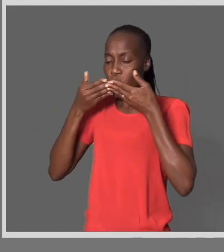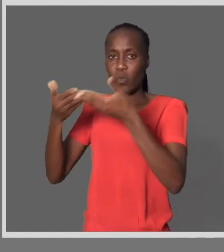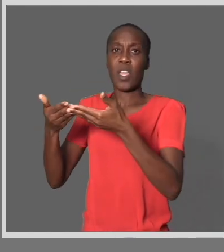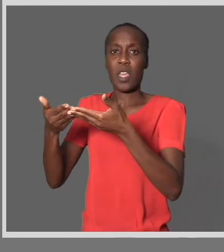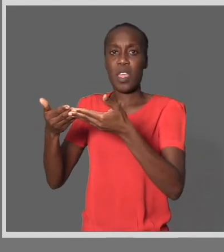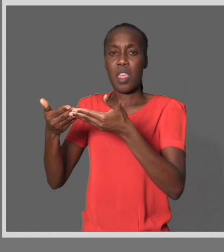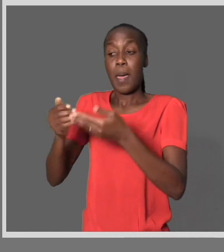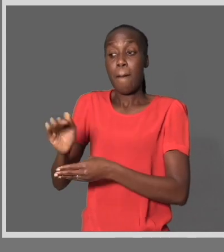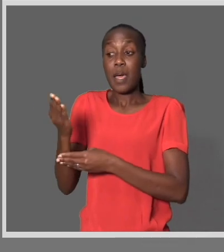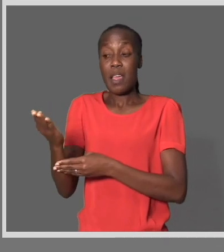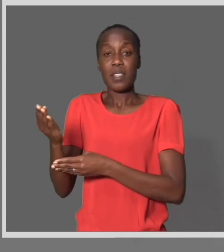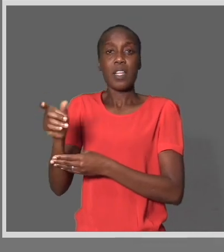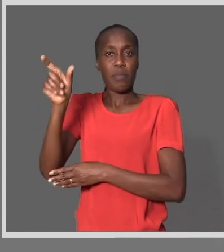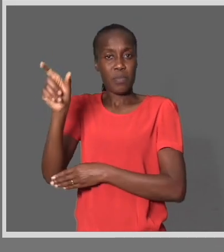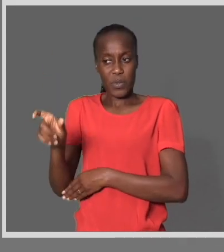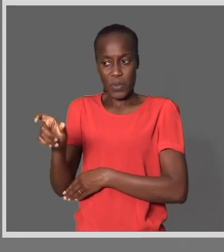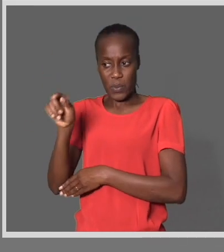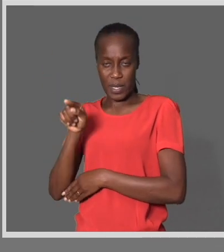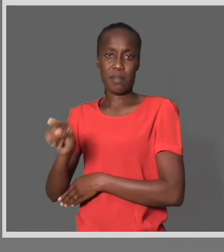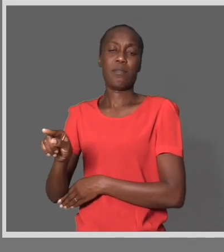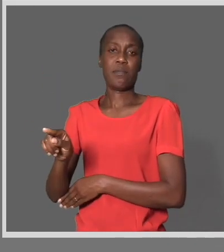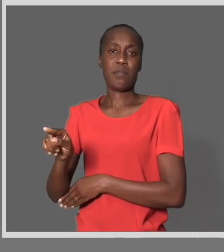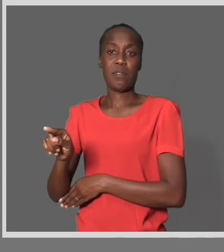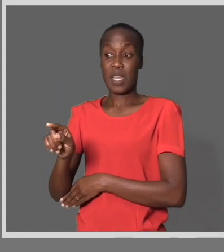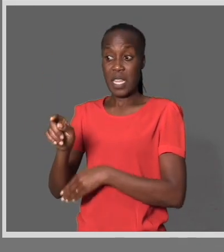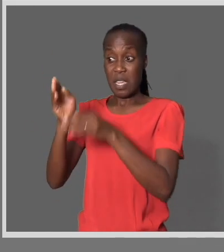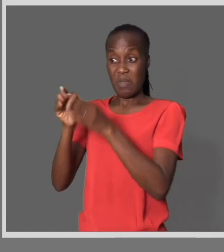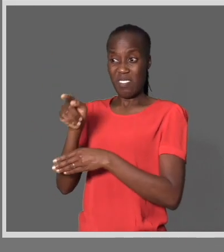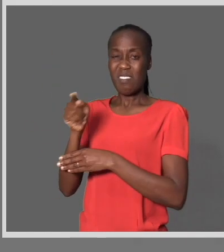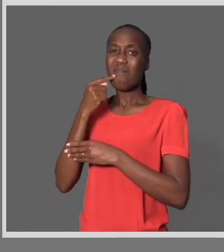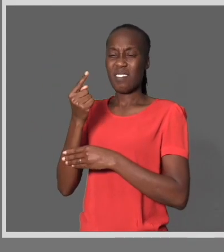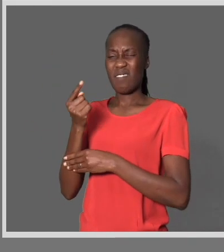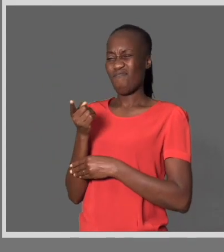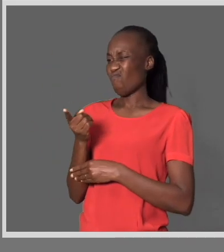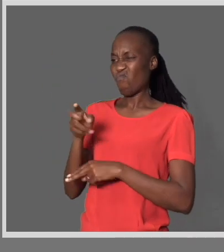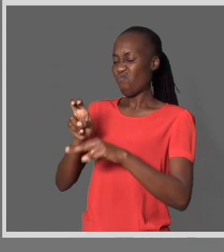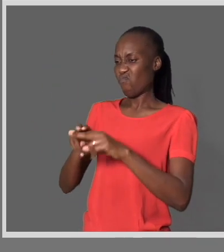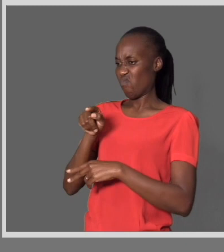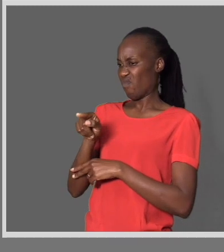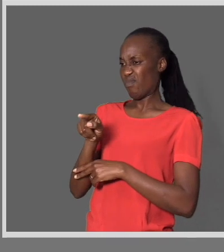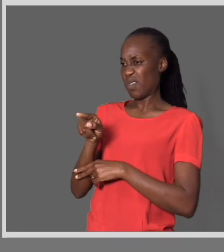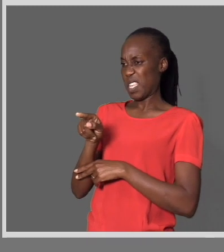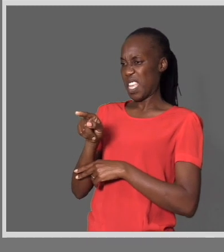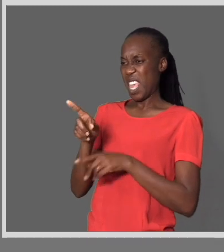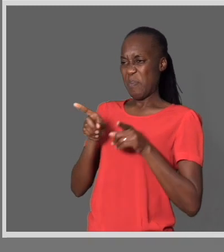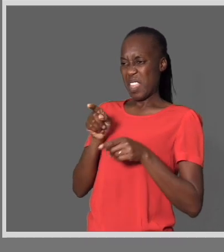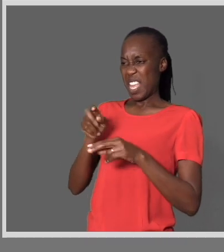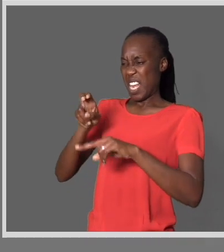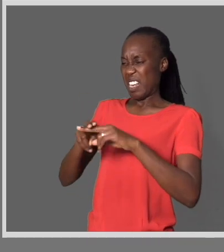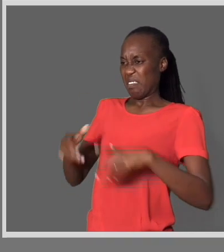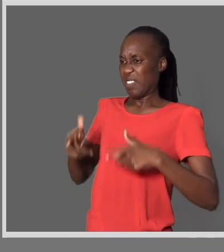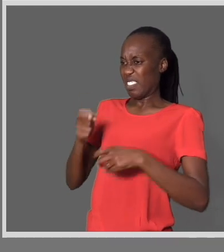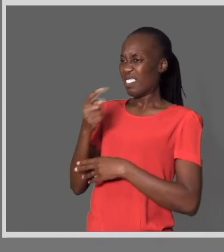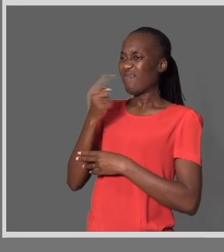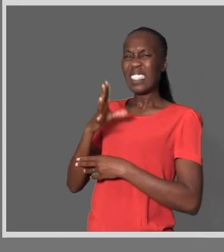paciente. Então, no caso específico dela, nós podemos dizer categoricamente que essa cadeira não se adequa a ela